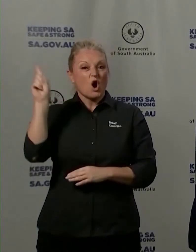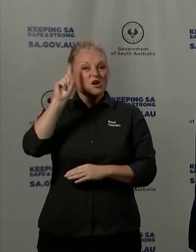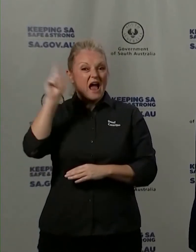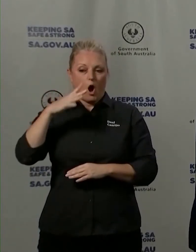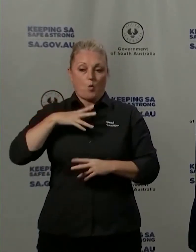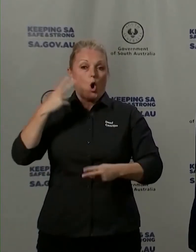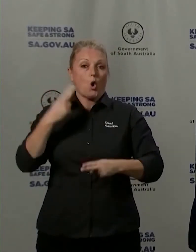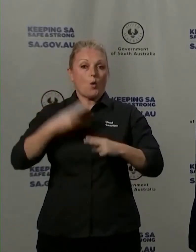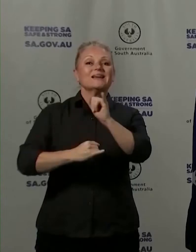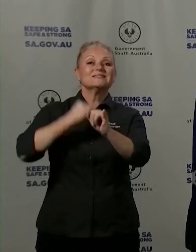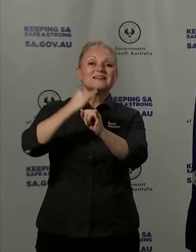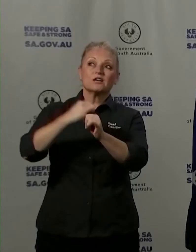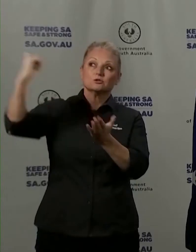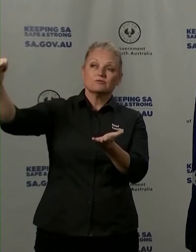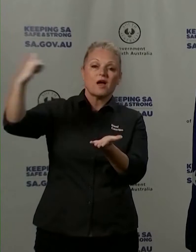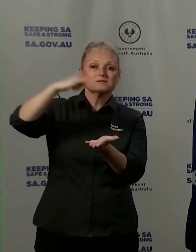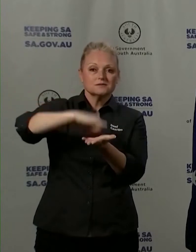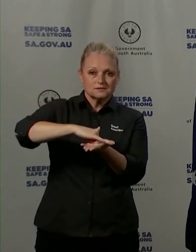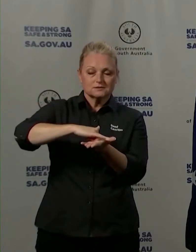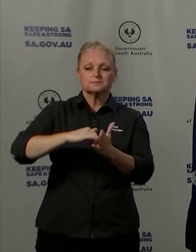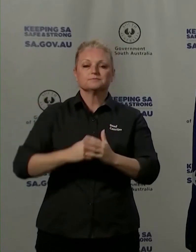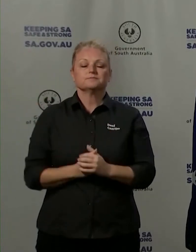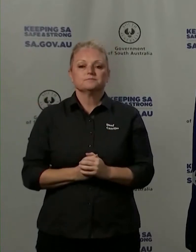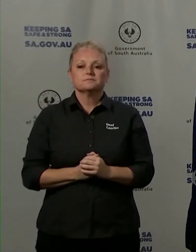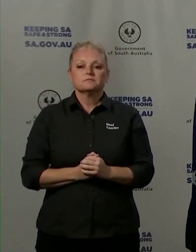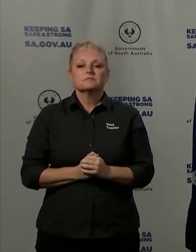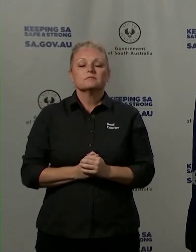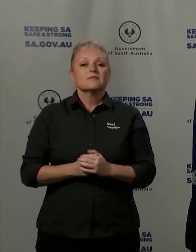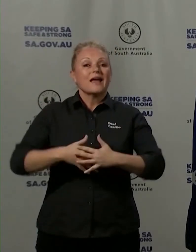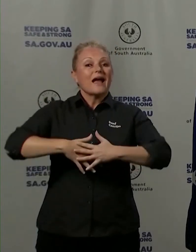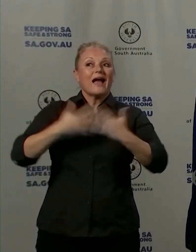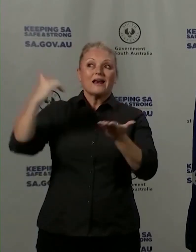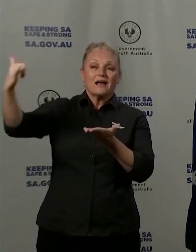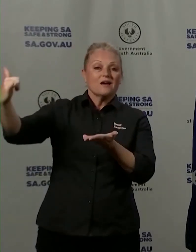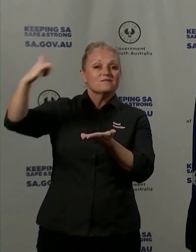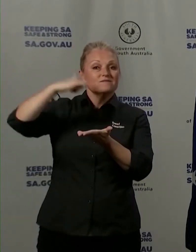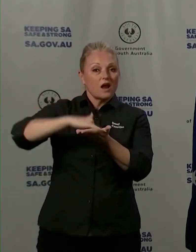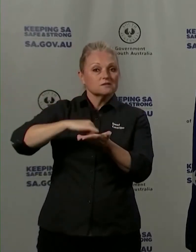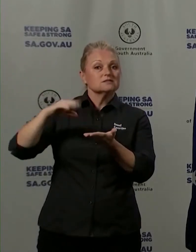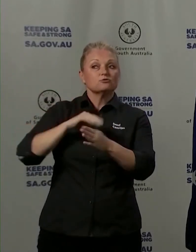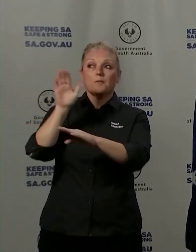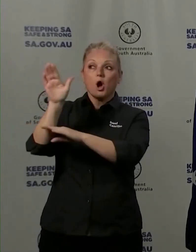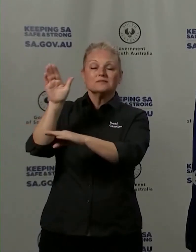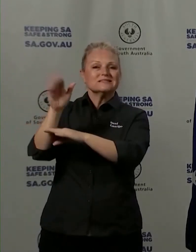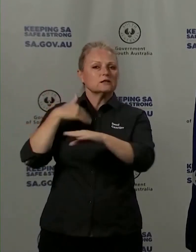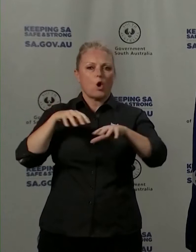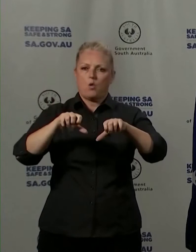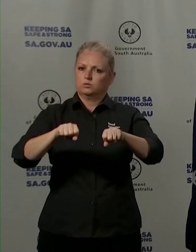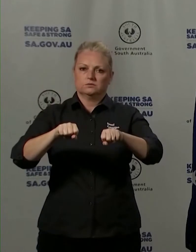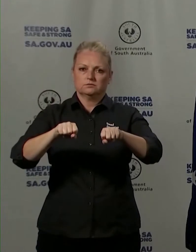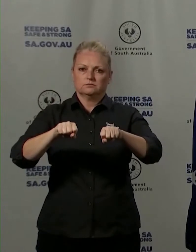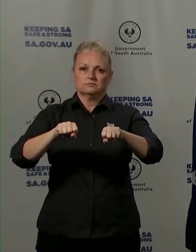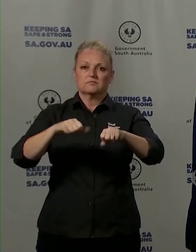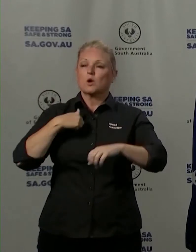yếu hay vì lý do sức khỏe. Các đám hiếu hỉ sẽ bị cấm tổ chức và người dân bắt buộc phải đeo khẩu trang ở những nơi công cộng.